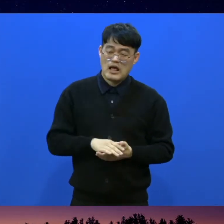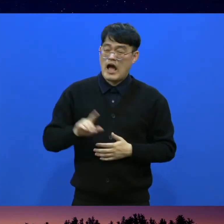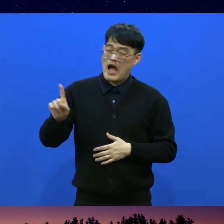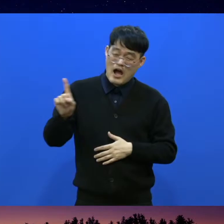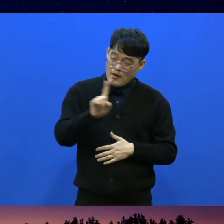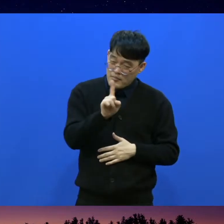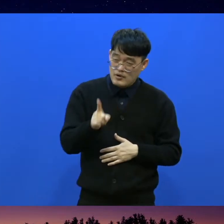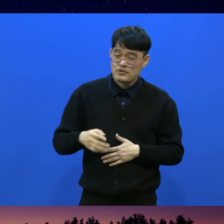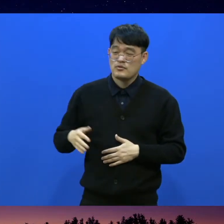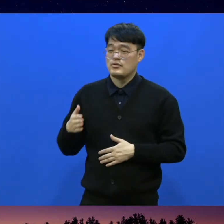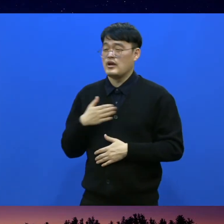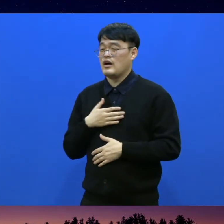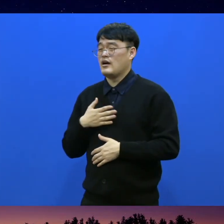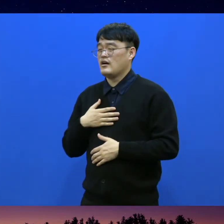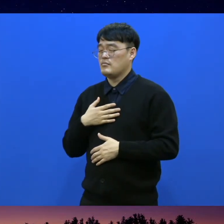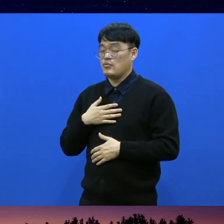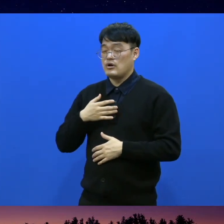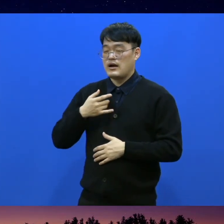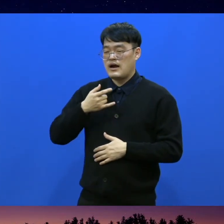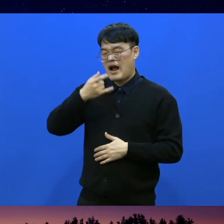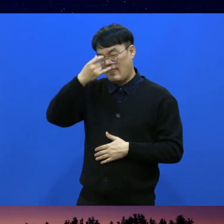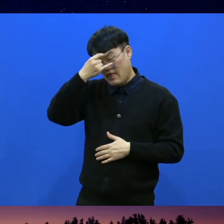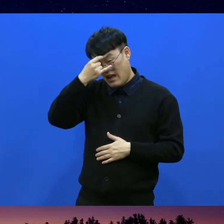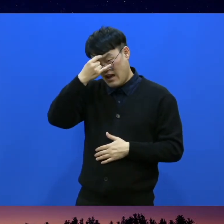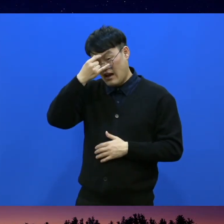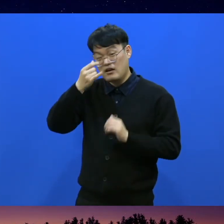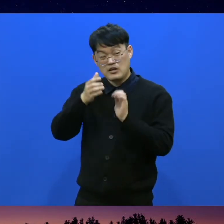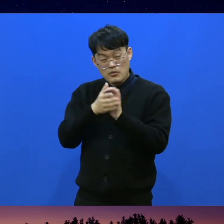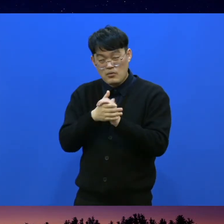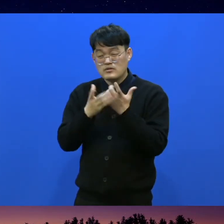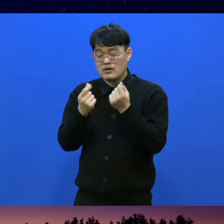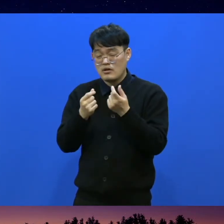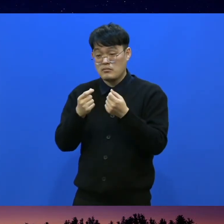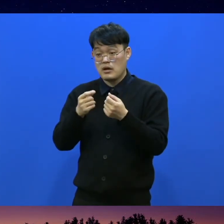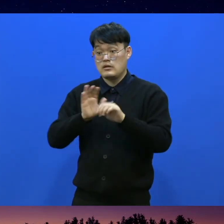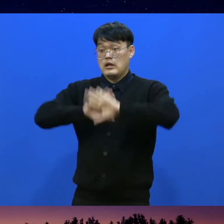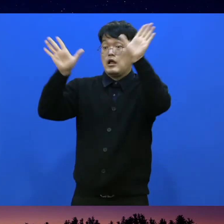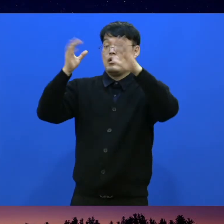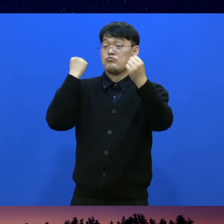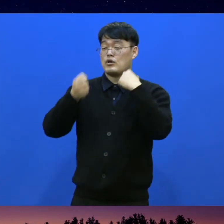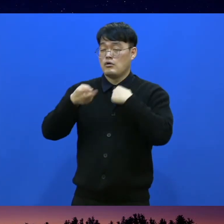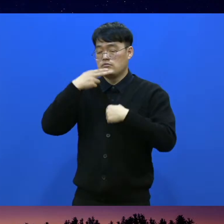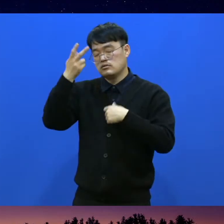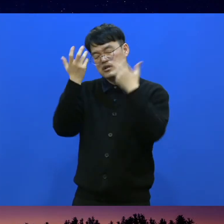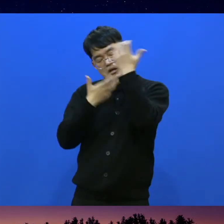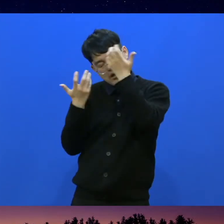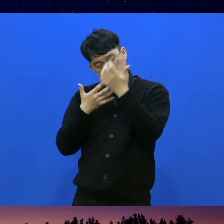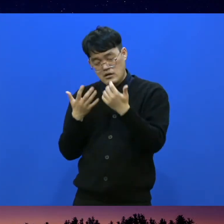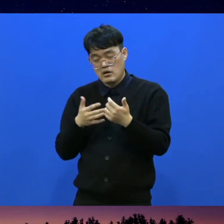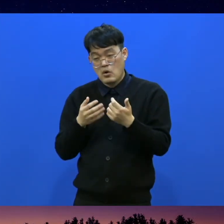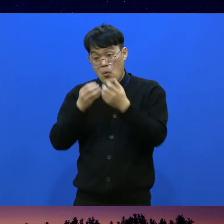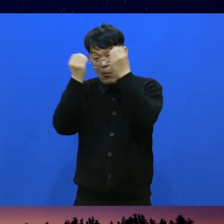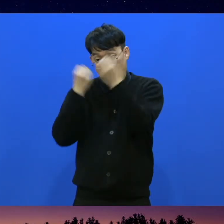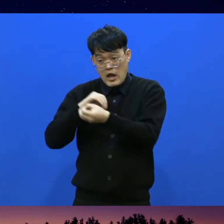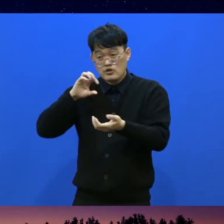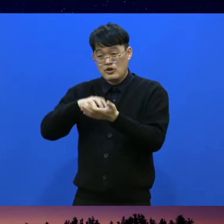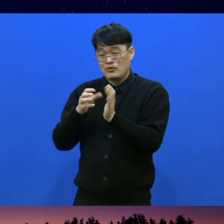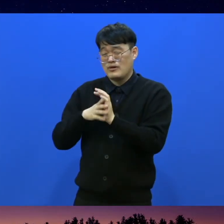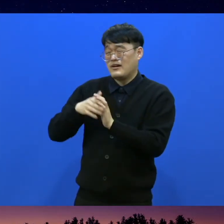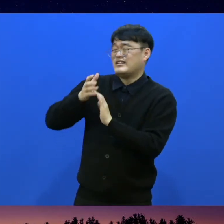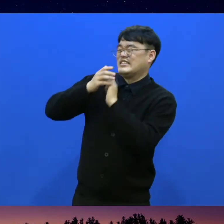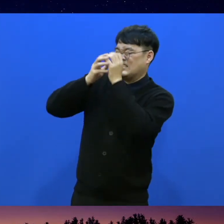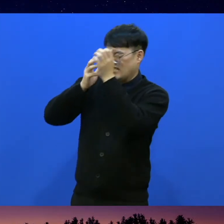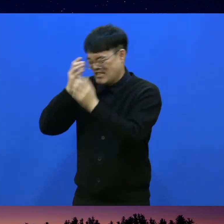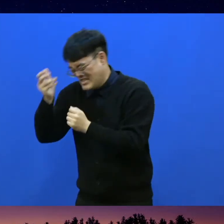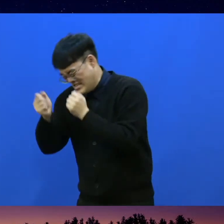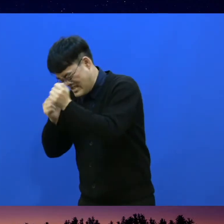통분이 여기면 견딜 수 없어. 대낮에도 마치 술 취한 사람처럼 여인처럼 취급받을 정도로 그렇게 간절하게